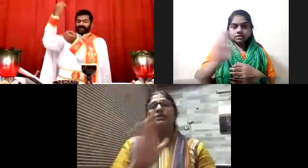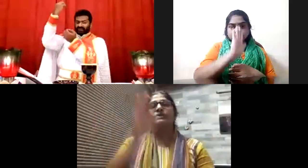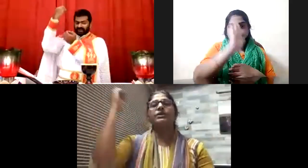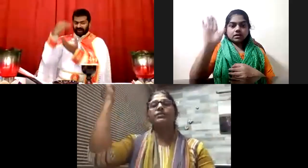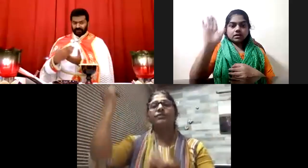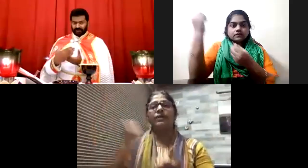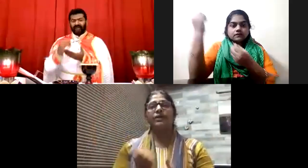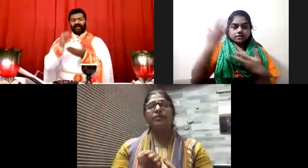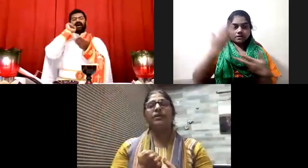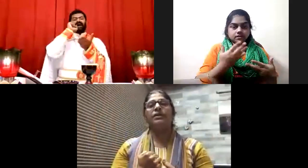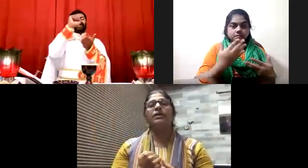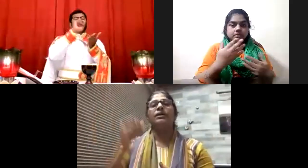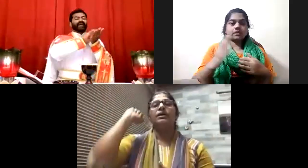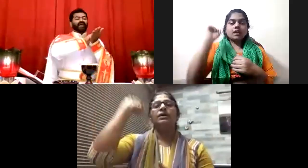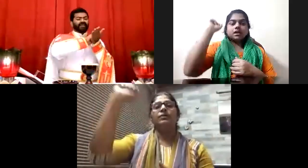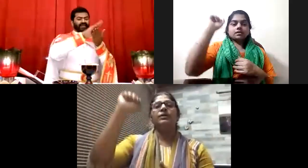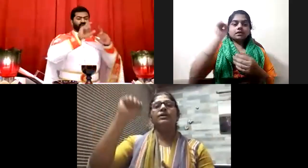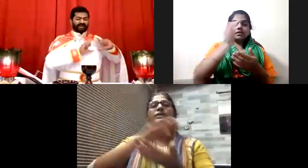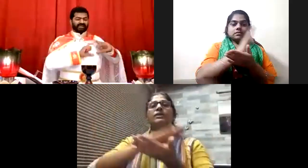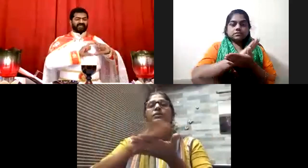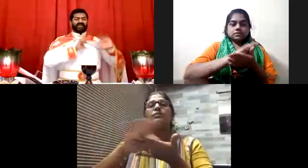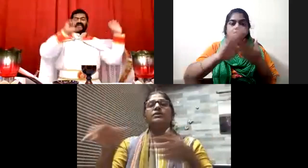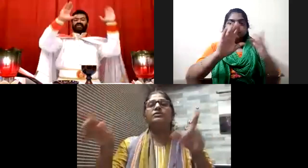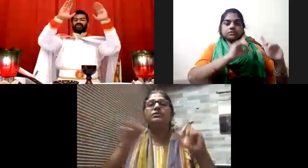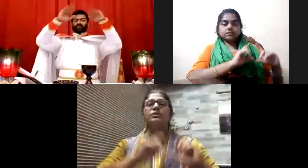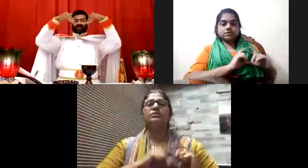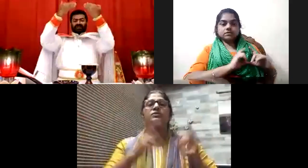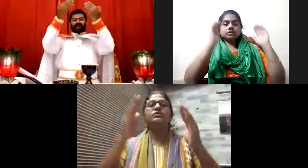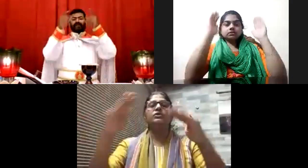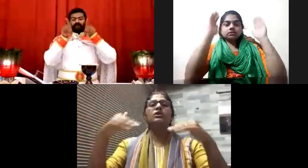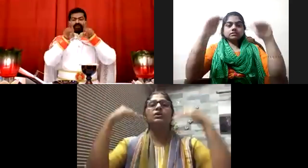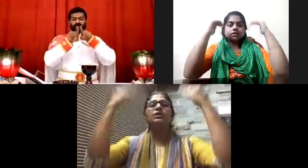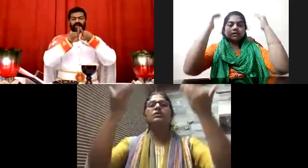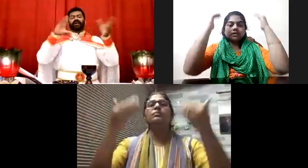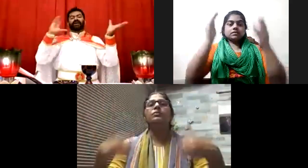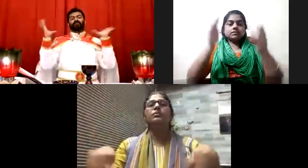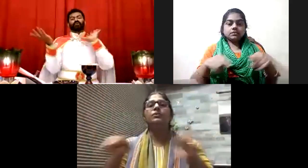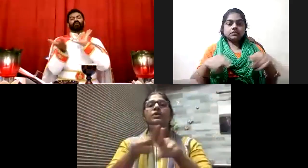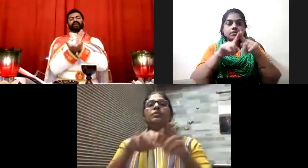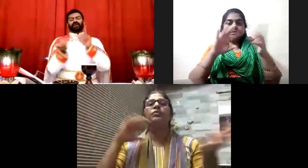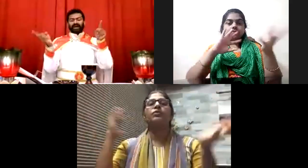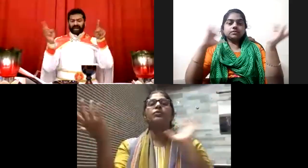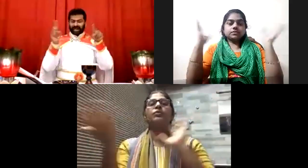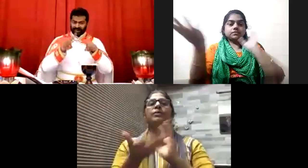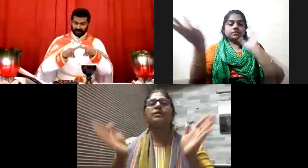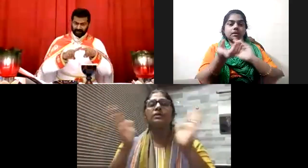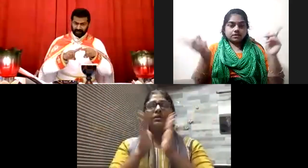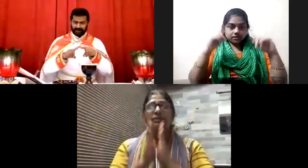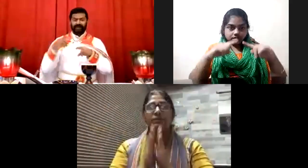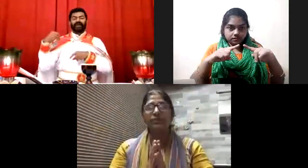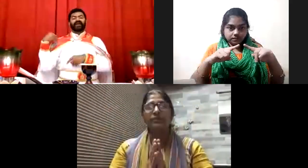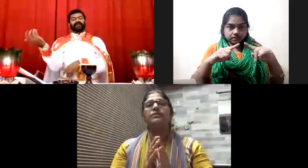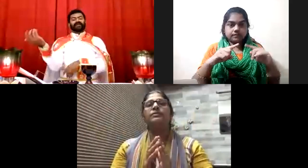രാജ്യം വരണമേ. അങ്ങയുടെ തിരുമനസ് സ്വർഗത്തിലെ പോലെ ഭൂമിയിലും